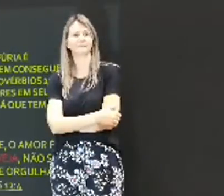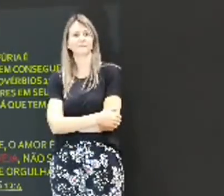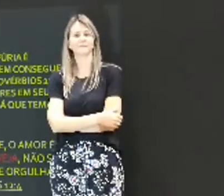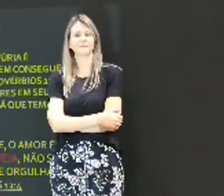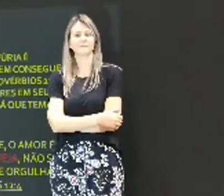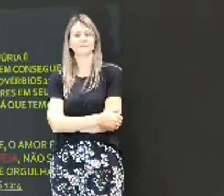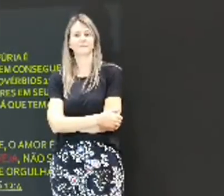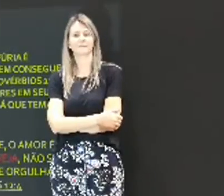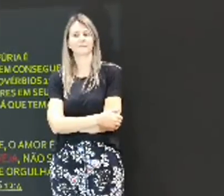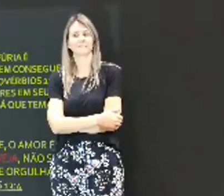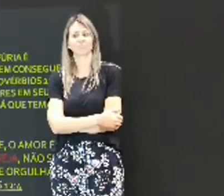Como, né? Inveja.